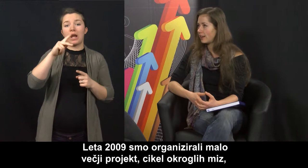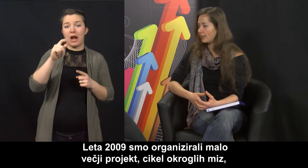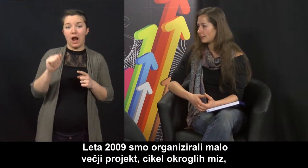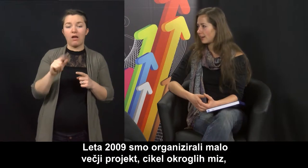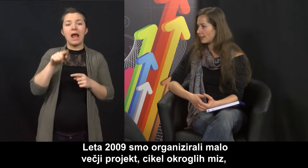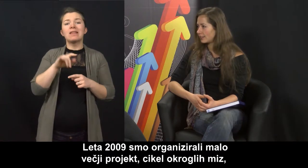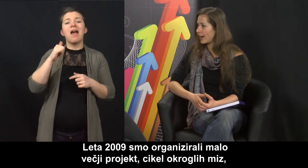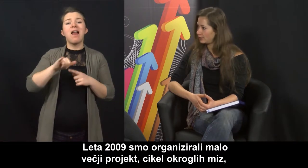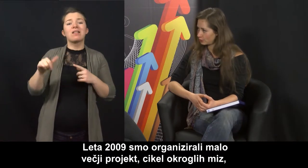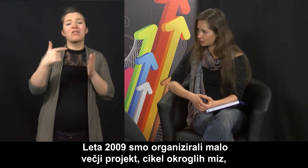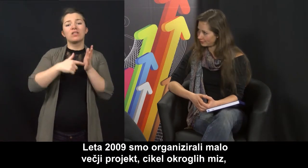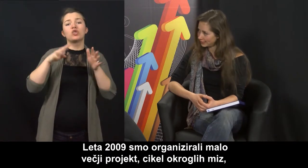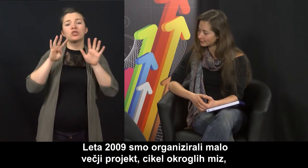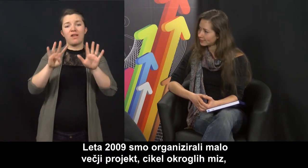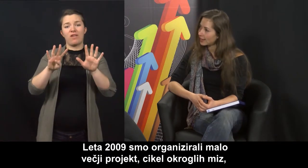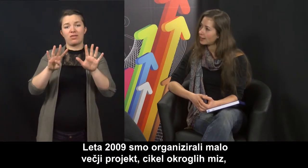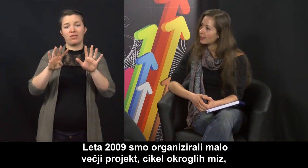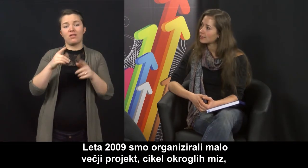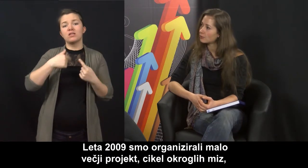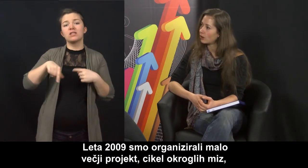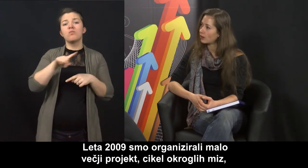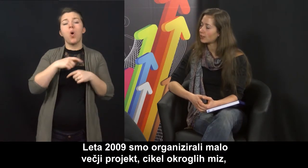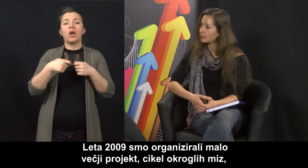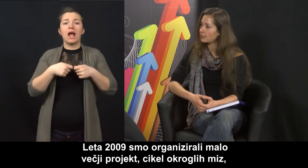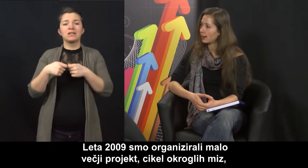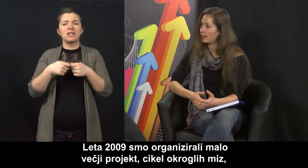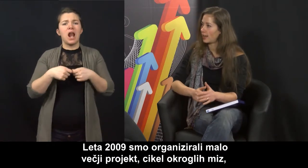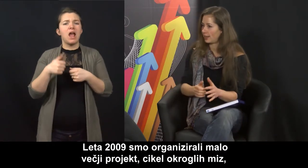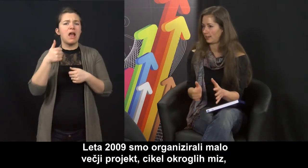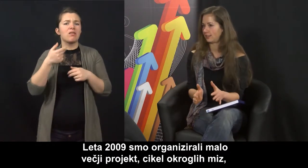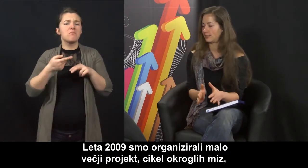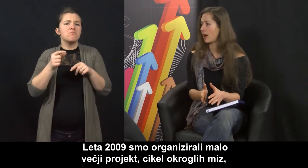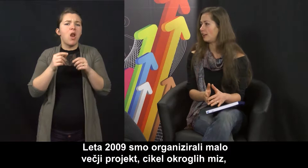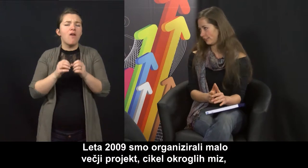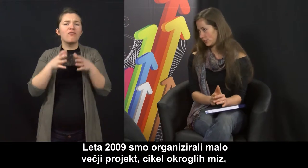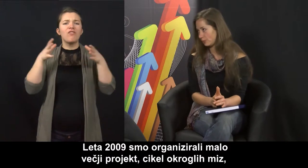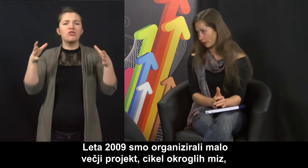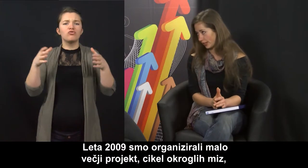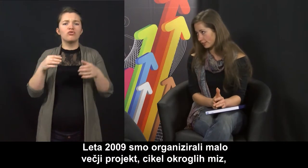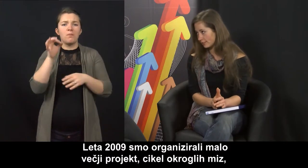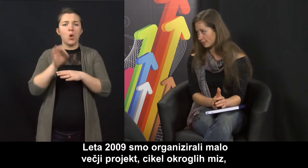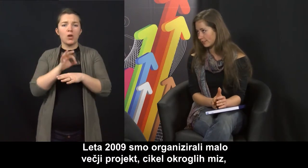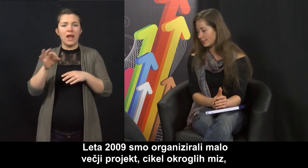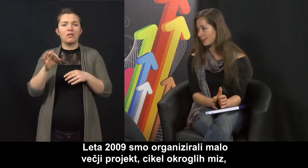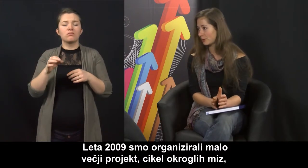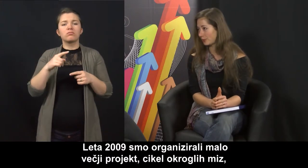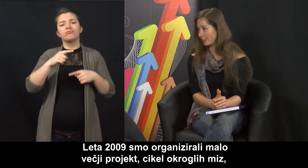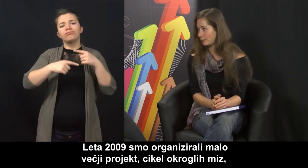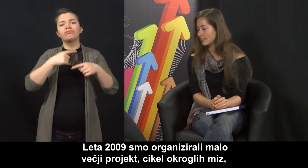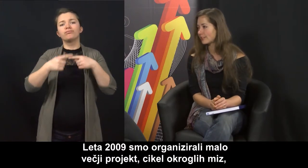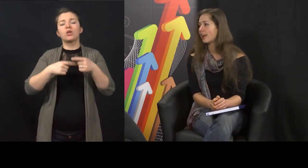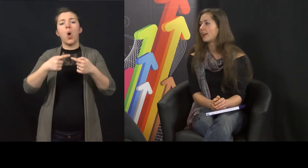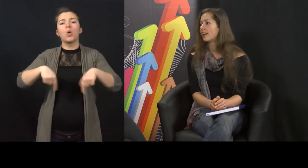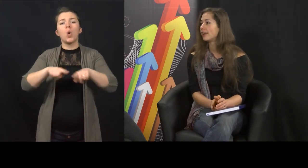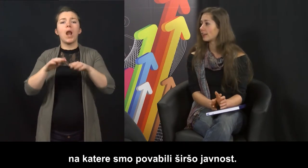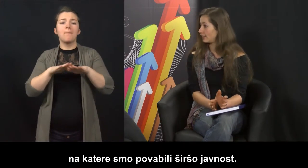In leta 2009 smo organizirali en mal večji projekt, cikel okroglih